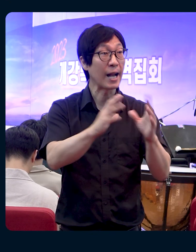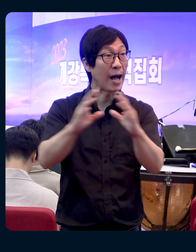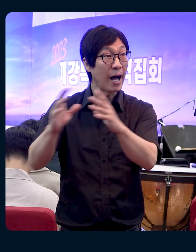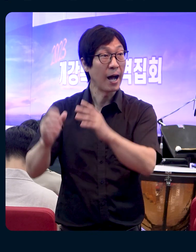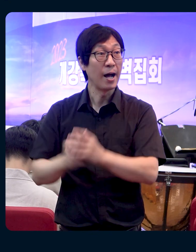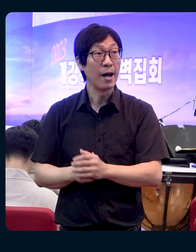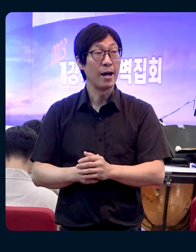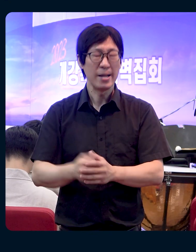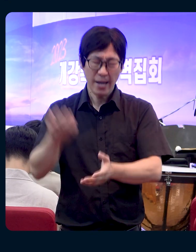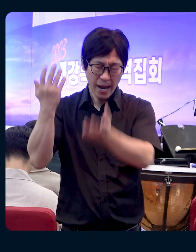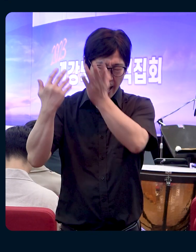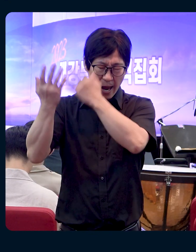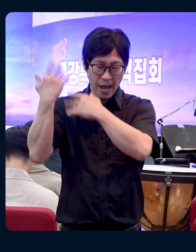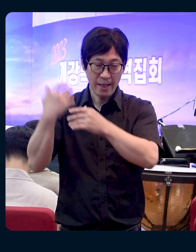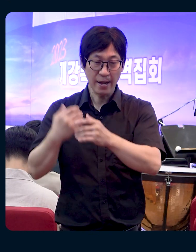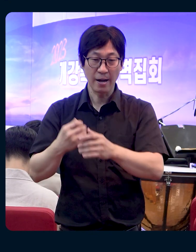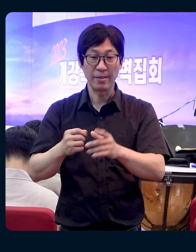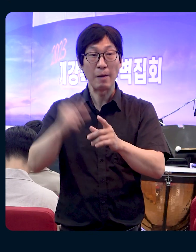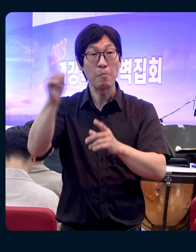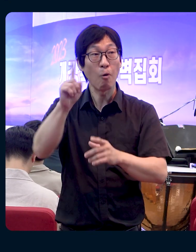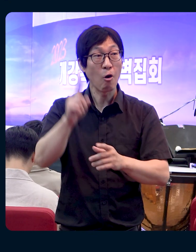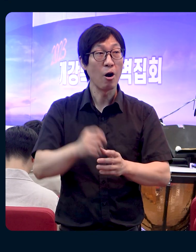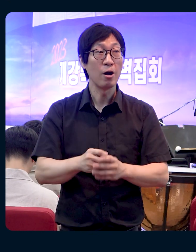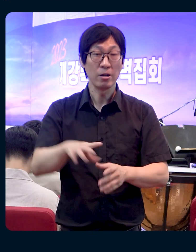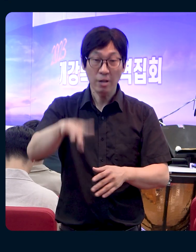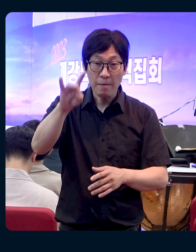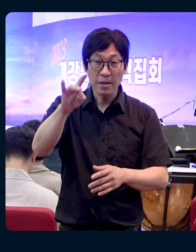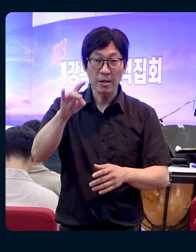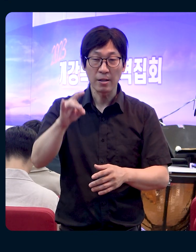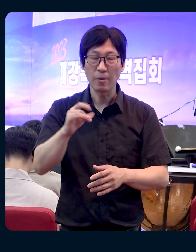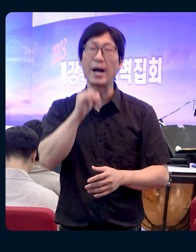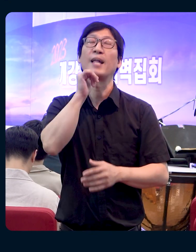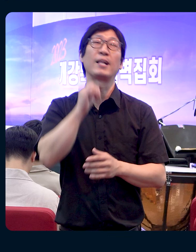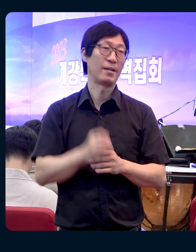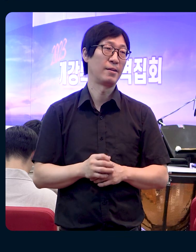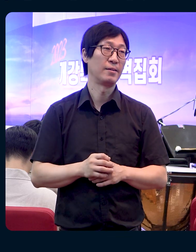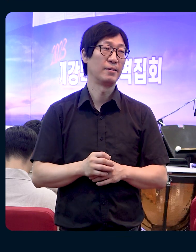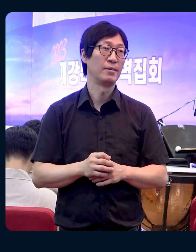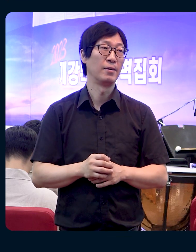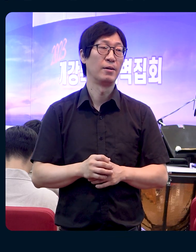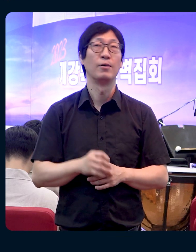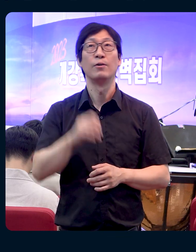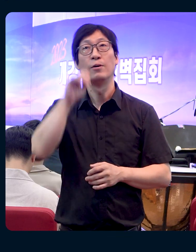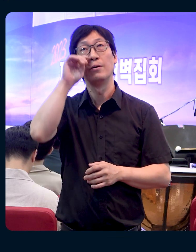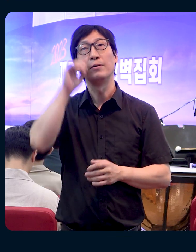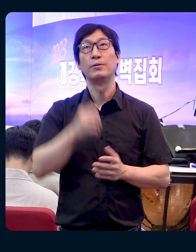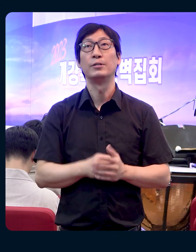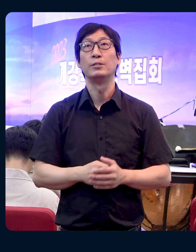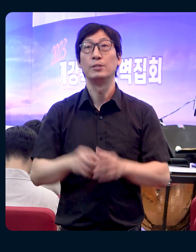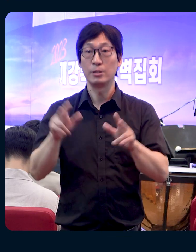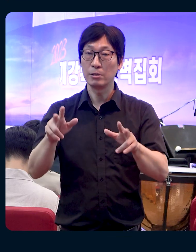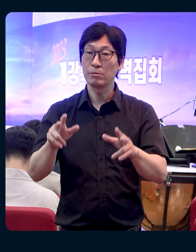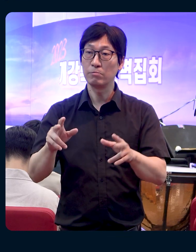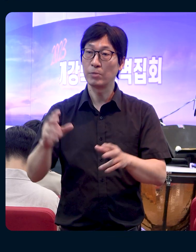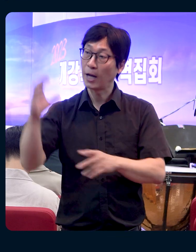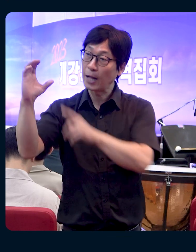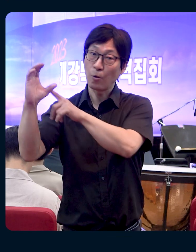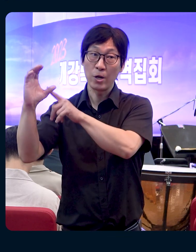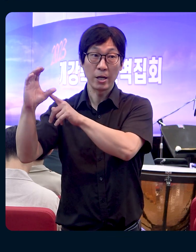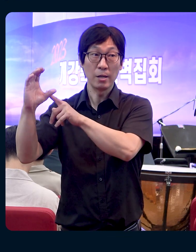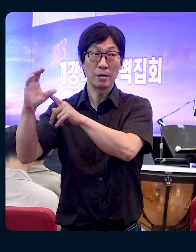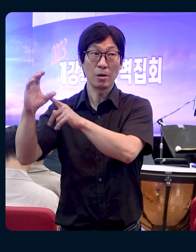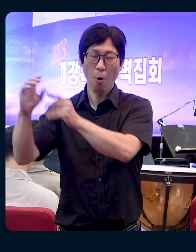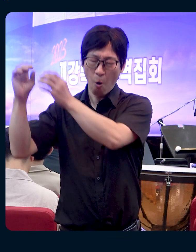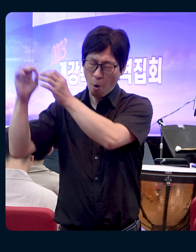중세까지는요 그 사회가 못 살았어요. 그래서 지금도 어떤 그런 캐톨릭 국가들 가운데 보면 굉장히 어려운